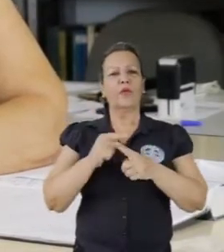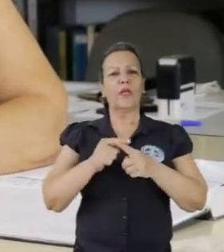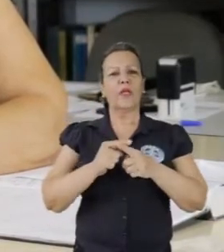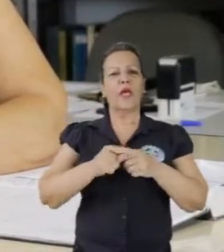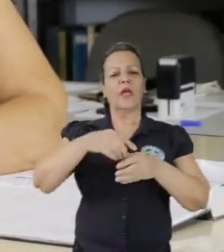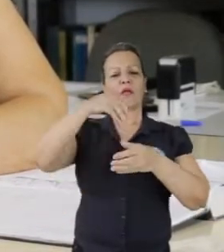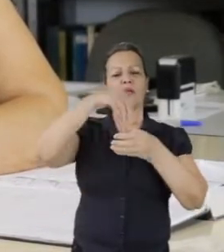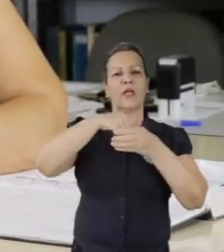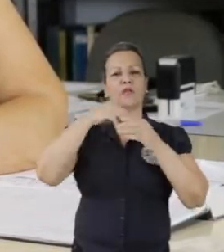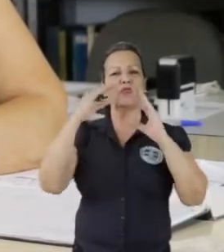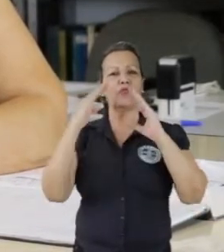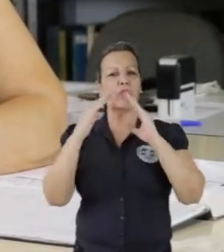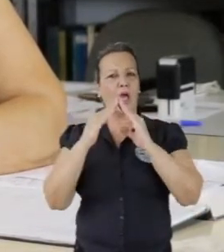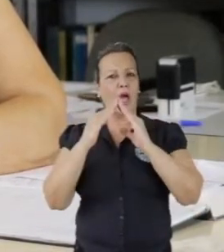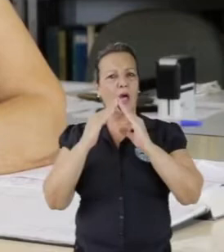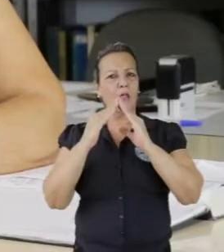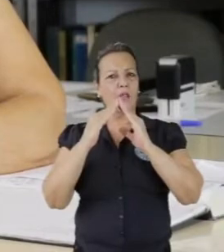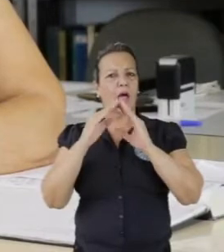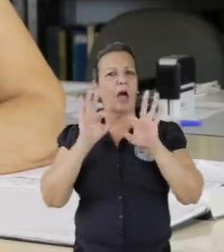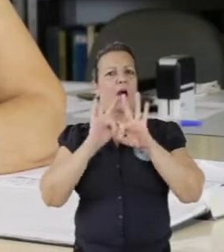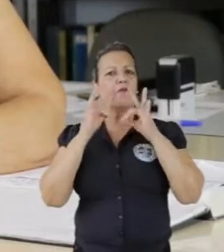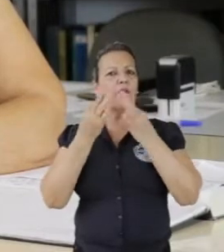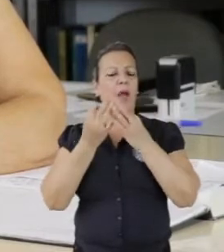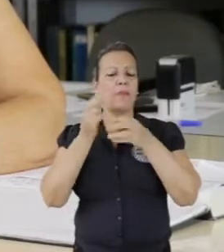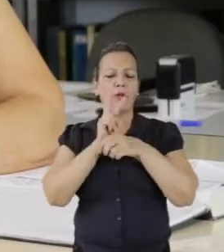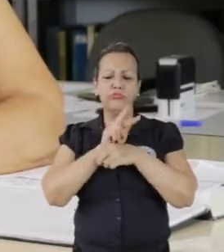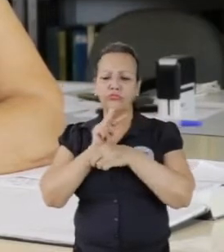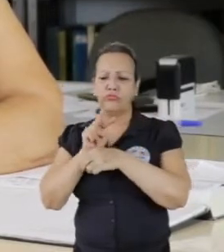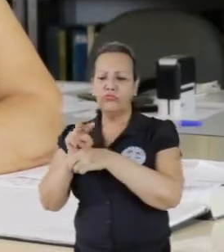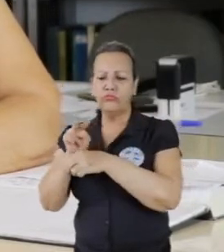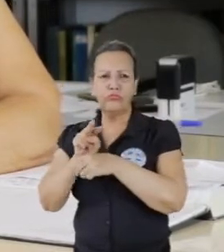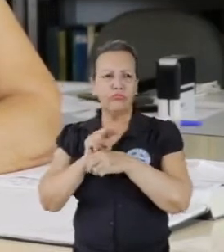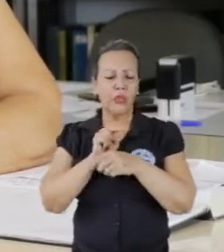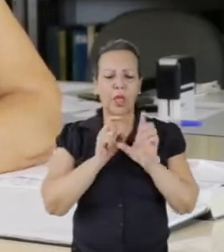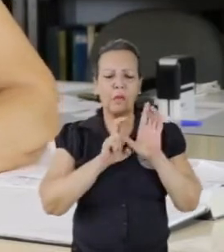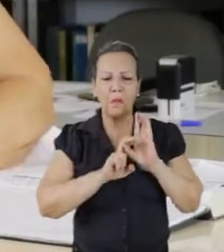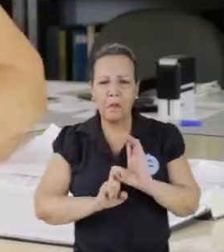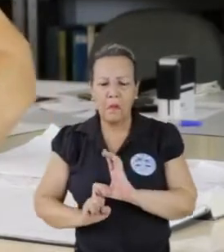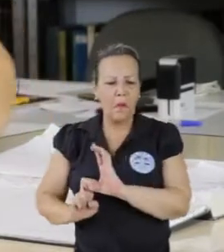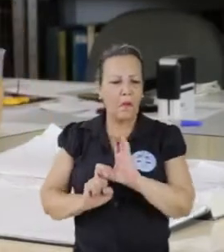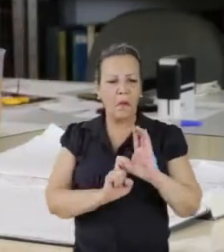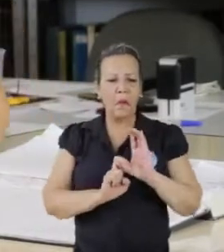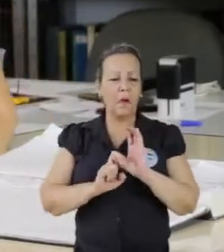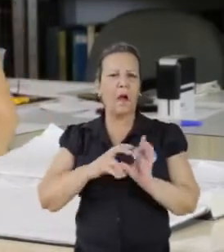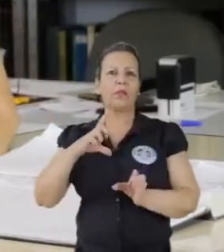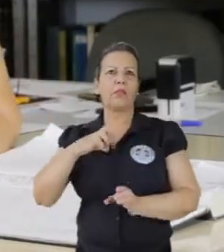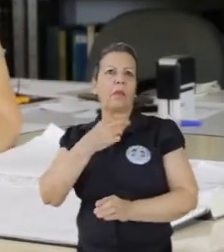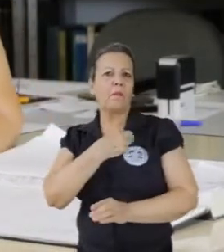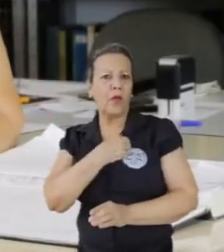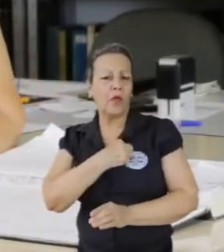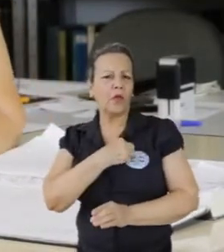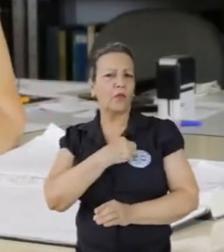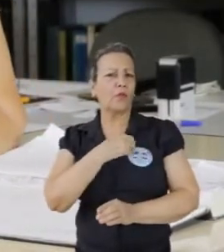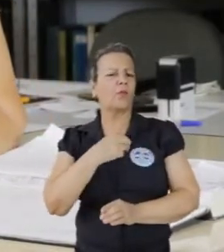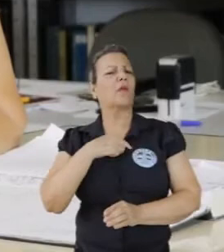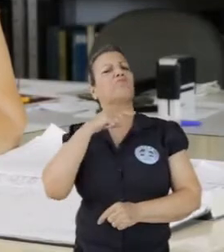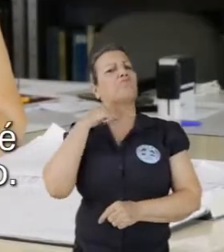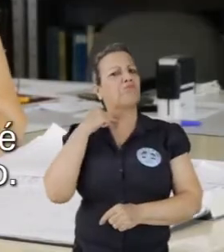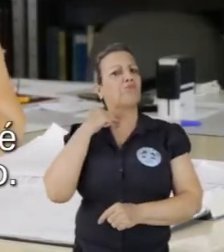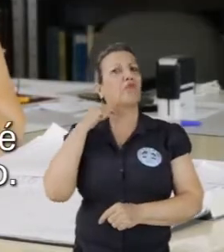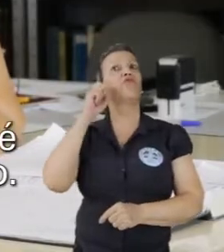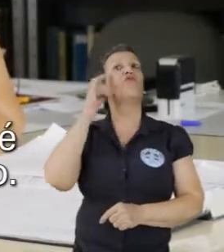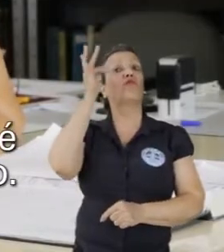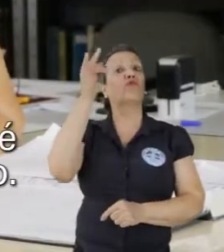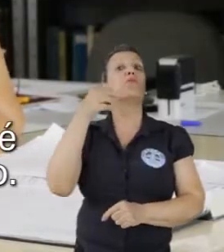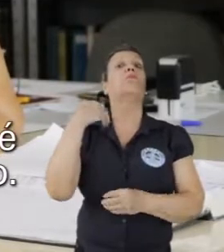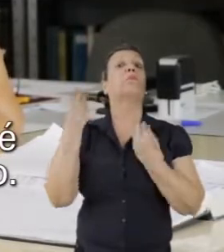Porque dentro de casa nós super protegemos, a gente quer o melhor, a gente tem medo, né? Mas em nossa falta. Então